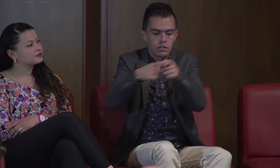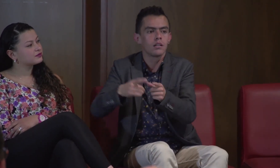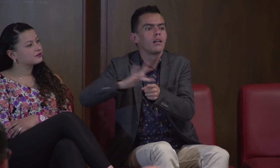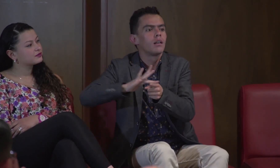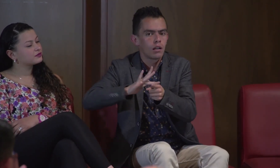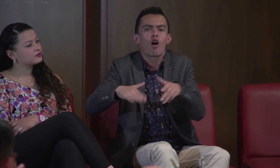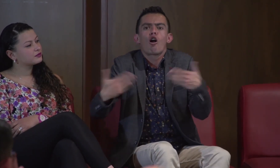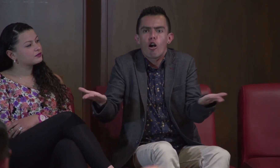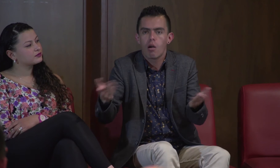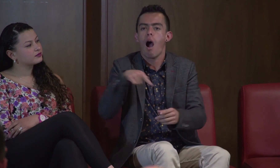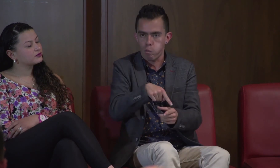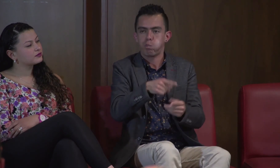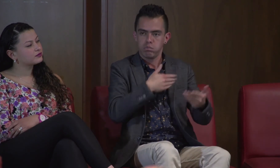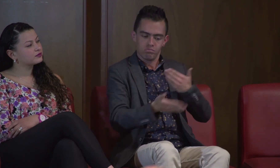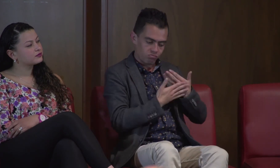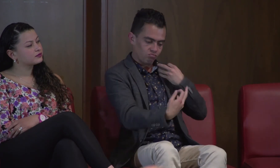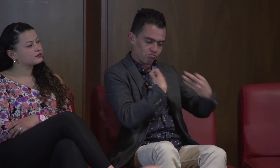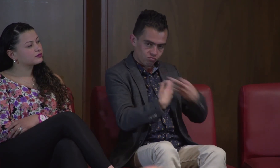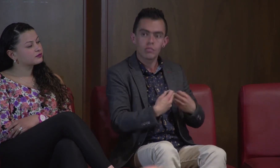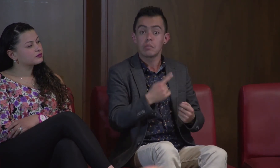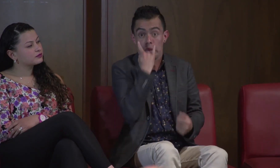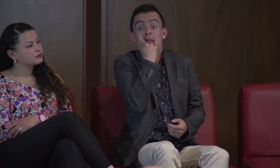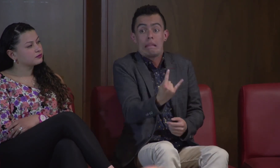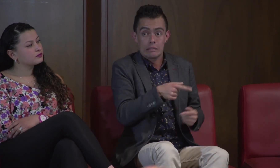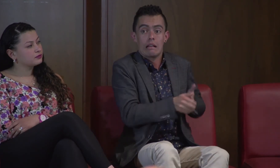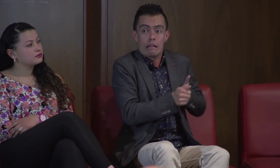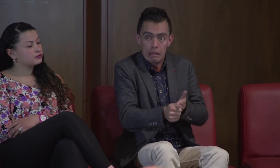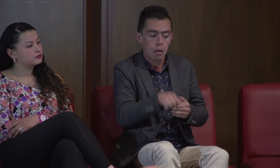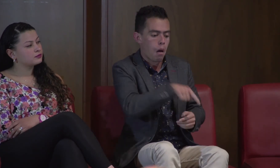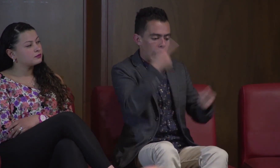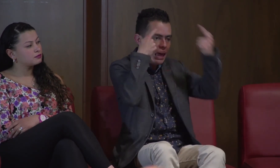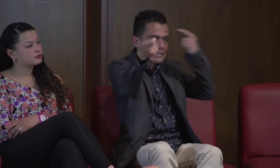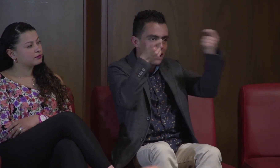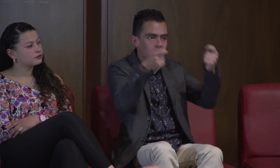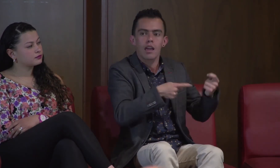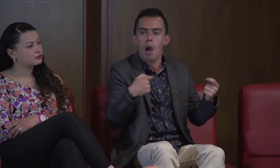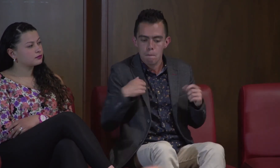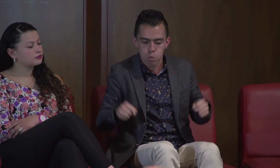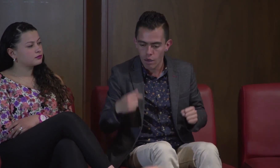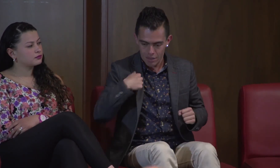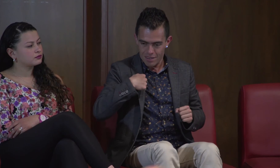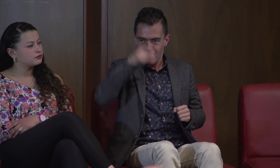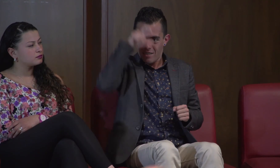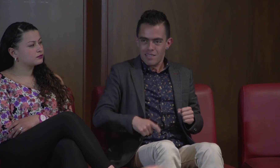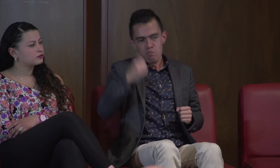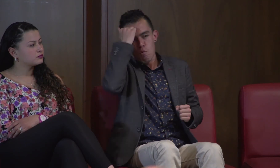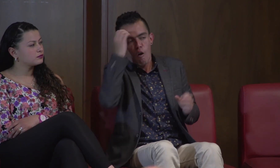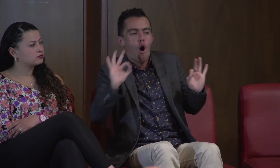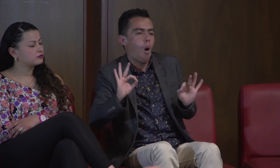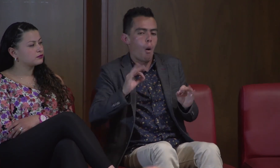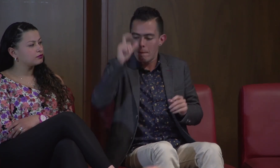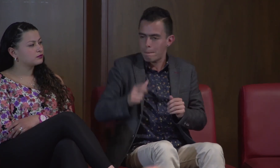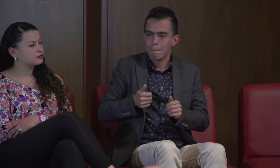para poder contar con el manual de uso del producto audiovisual, y fue muy interesante que se pudiera construir